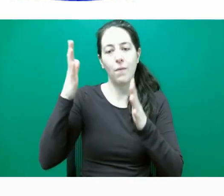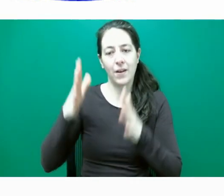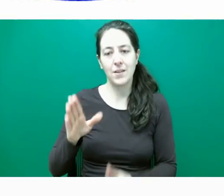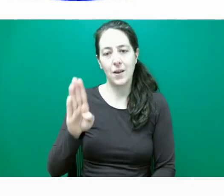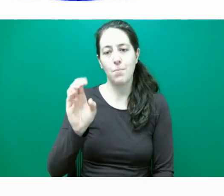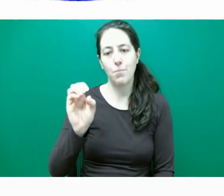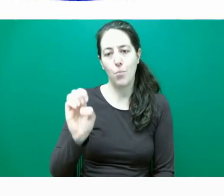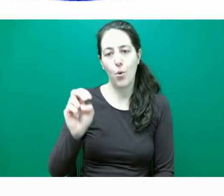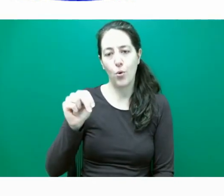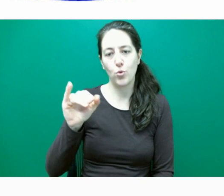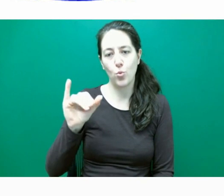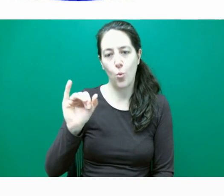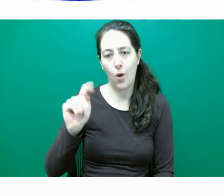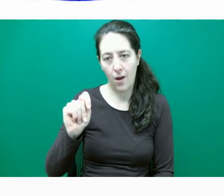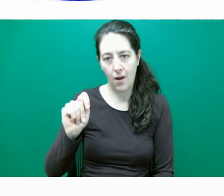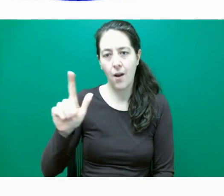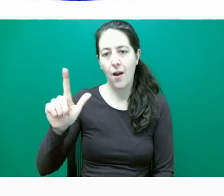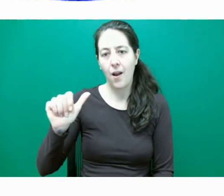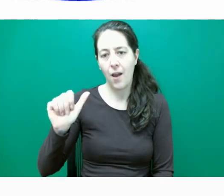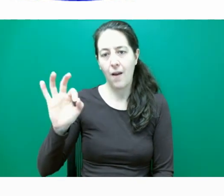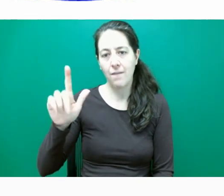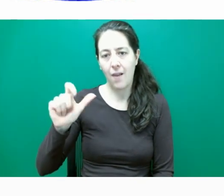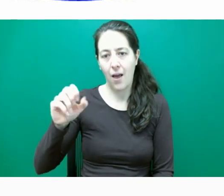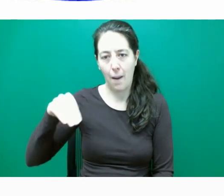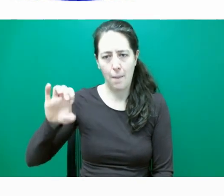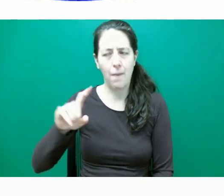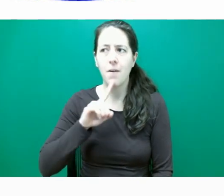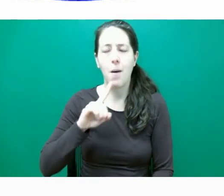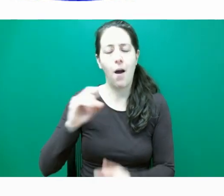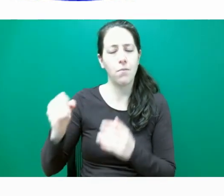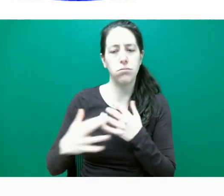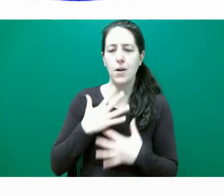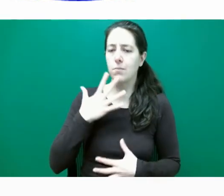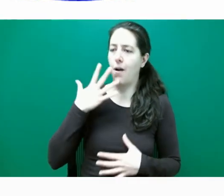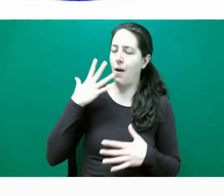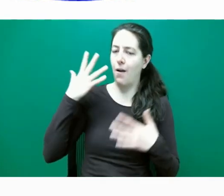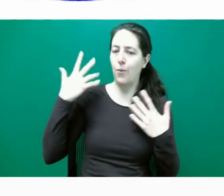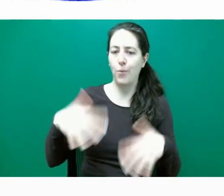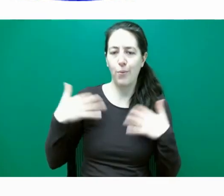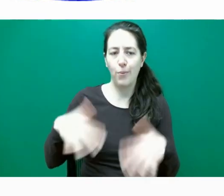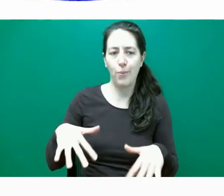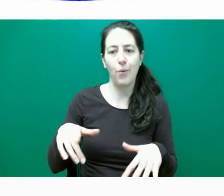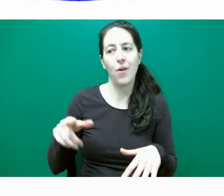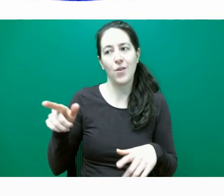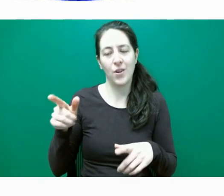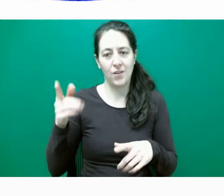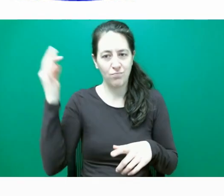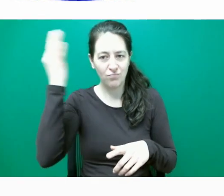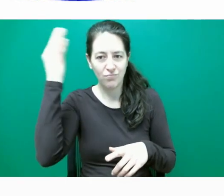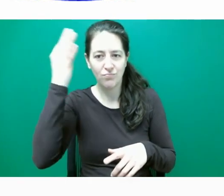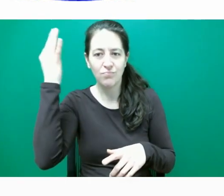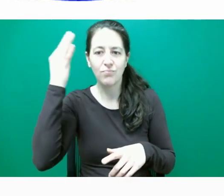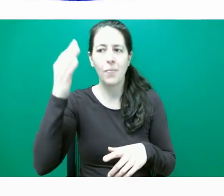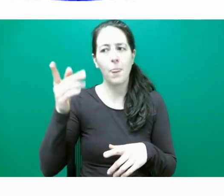un message de courage et de motivation et qui va donner aux parents son parcours personnel et de